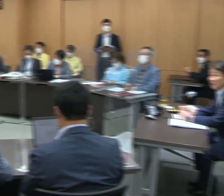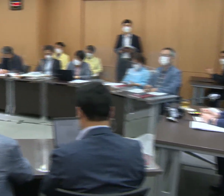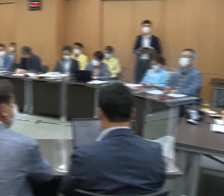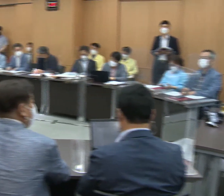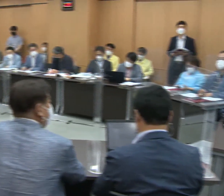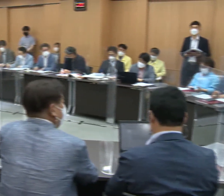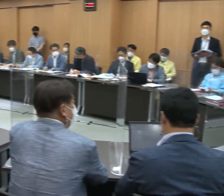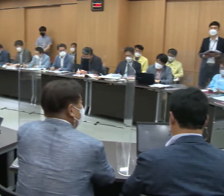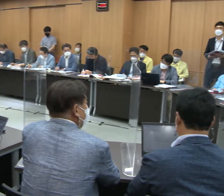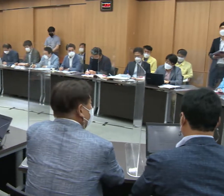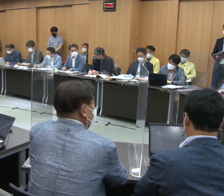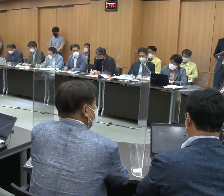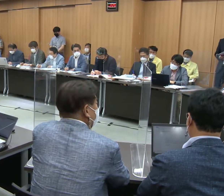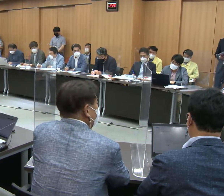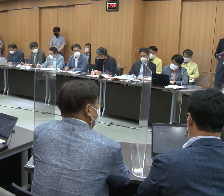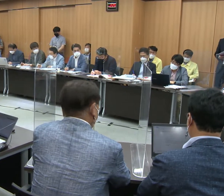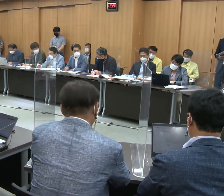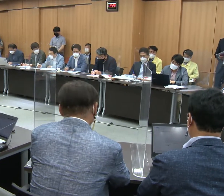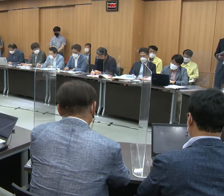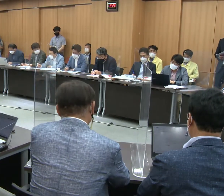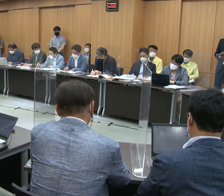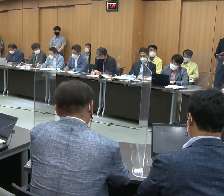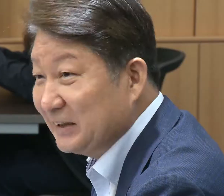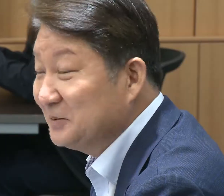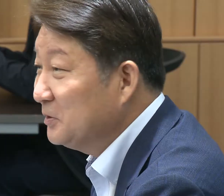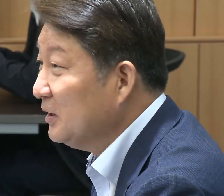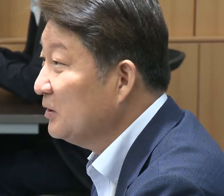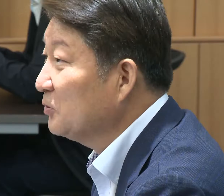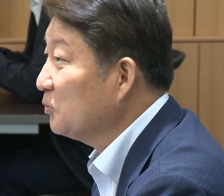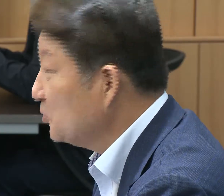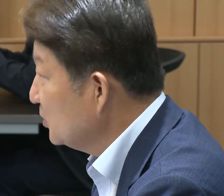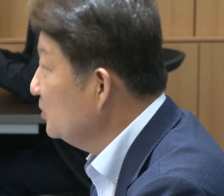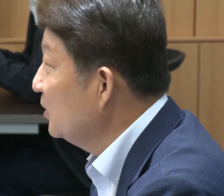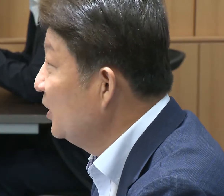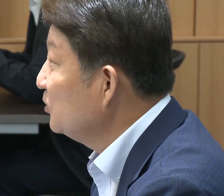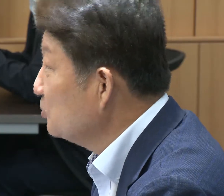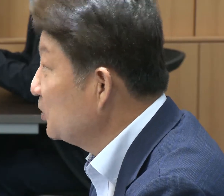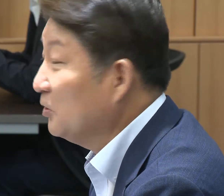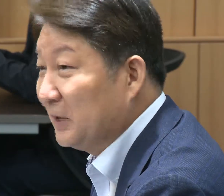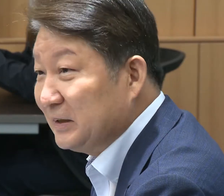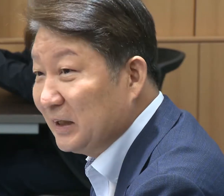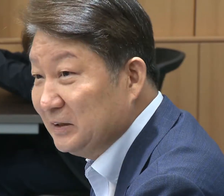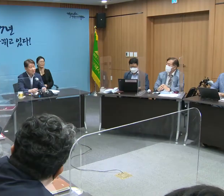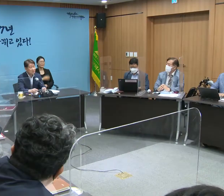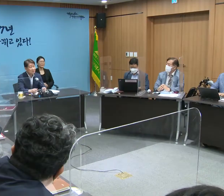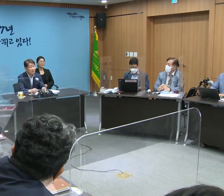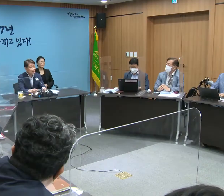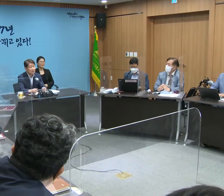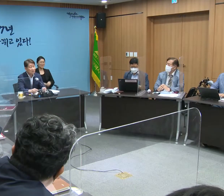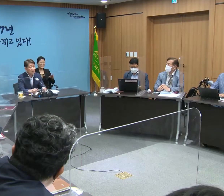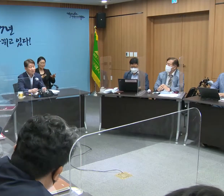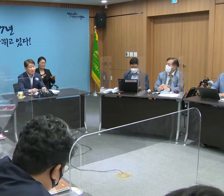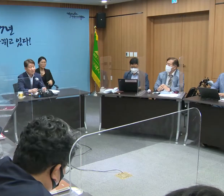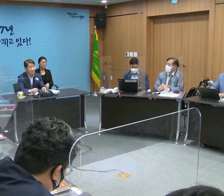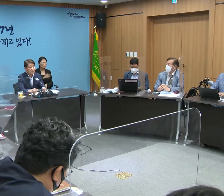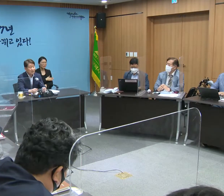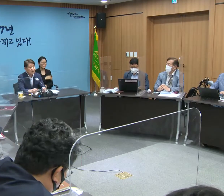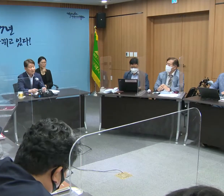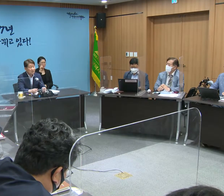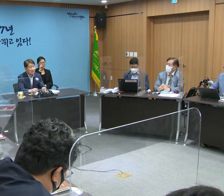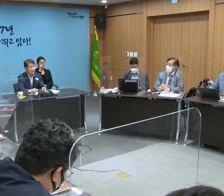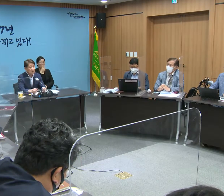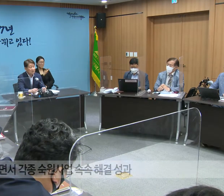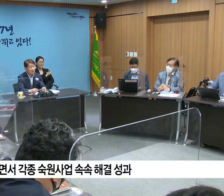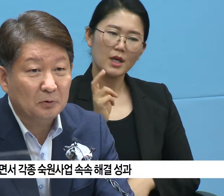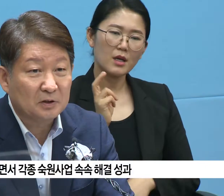민선 7기 대구시정 3주년이 지나면서 각종 수건사업 해결이 잇따르고 있습니다. 민선 6기부터 지금까지